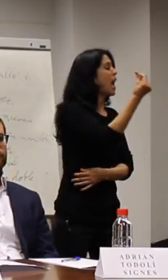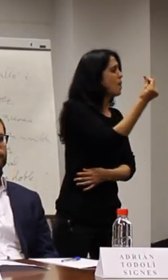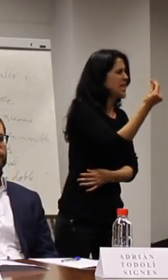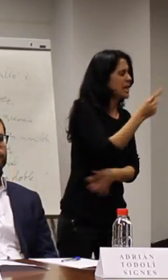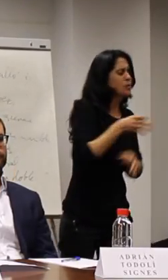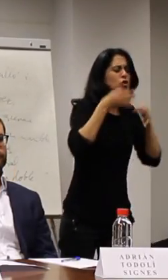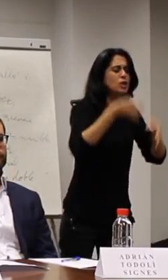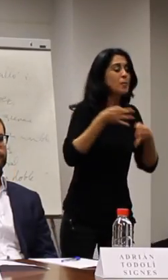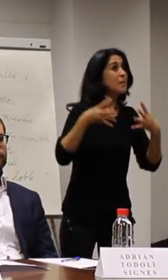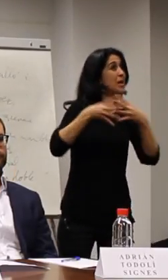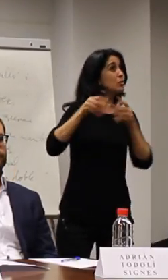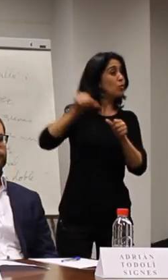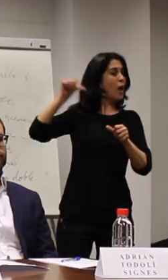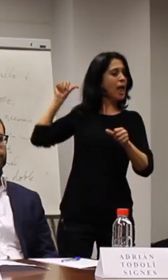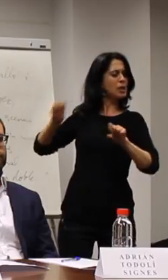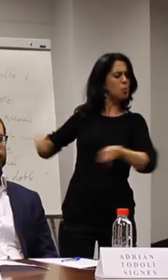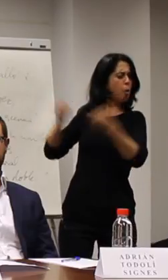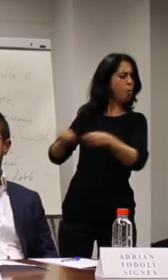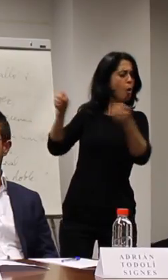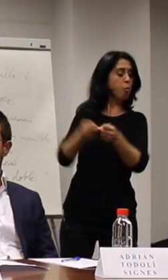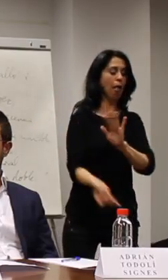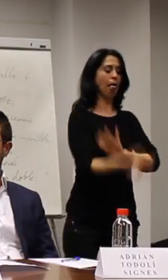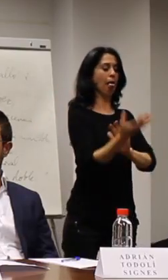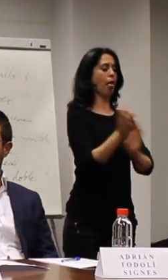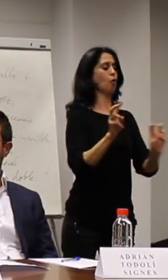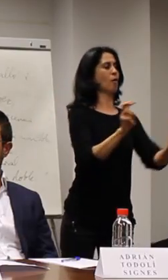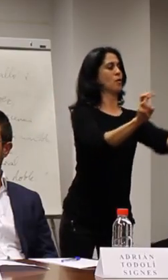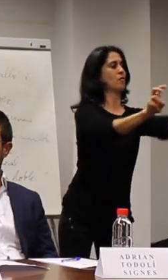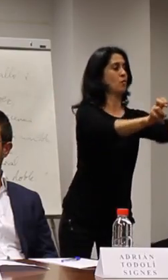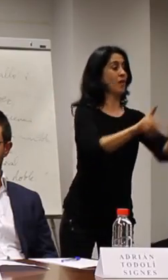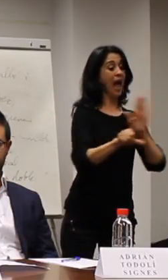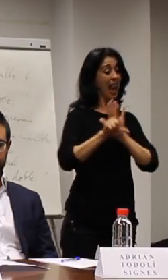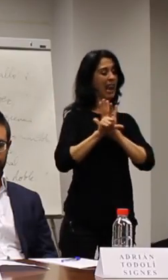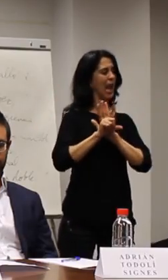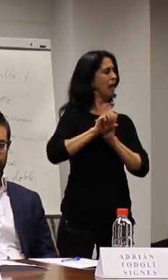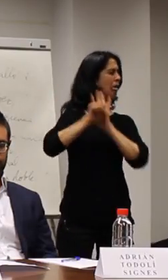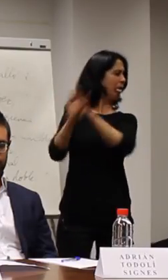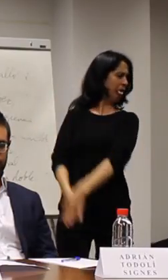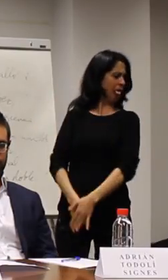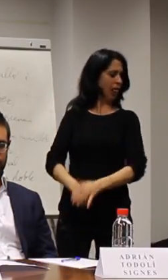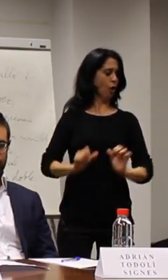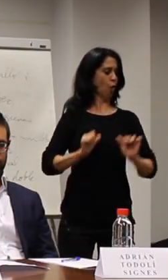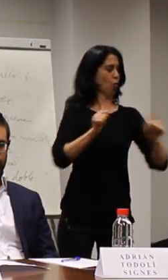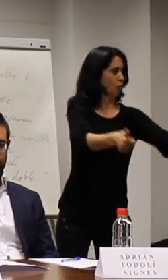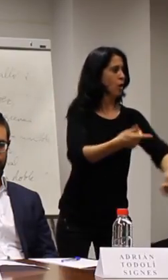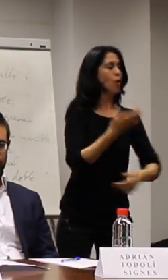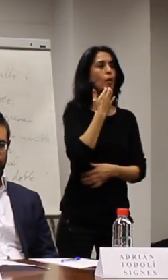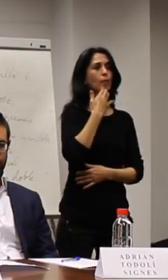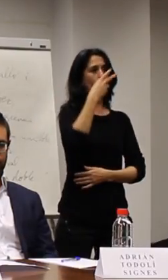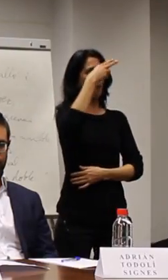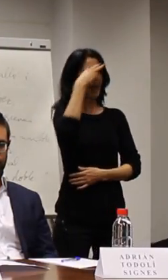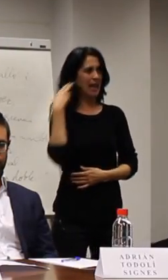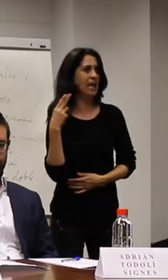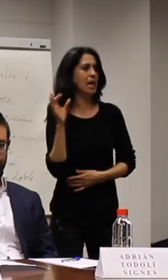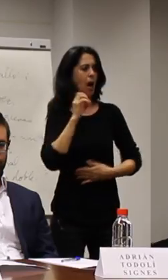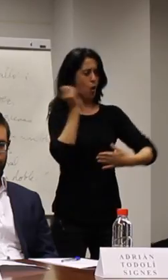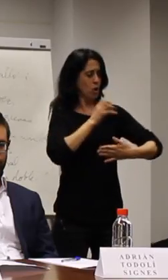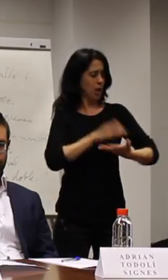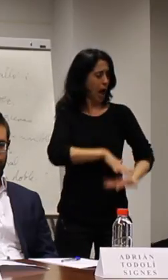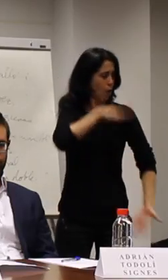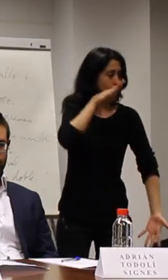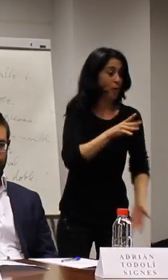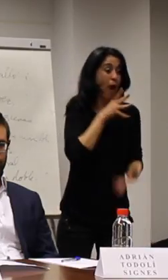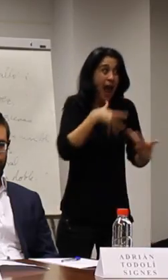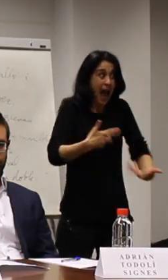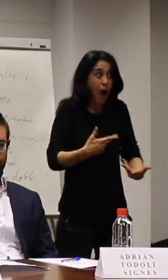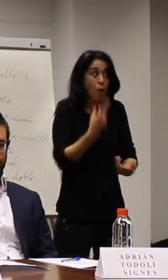las estructuras anteriores y creando otras. Y casi siempre va por delante de la ley, desde la piratería, la acumulación, y más ahora que vivimos un